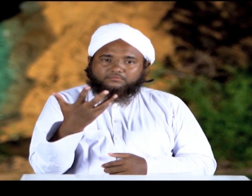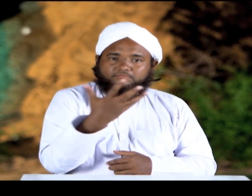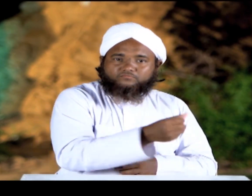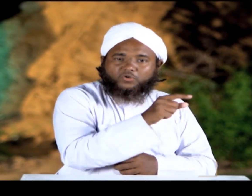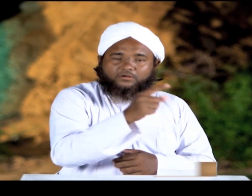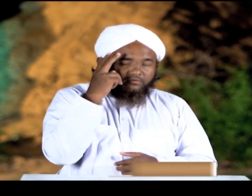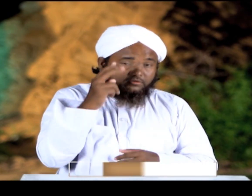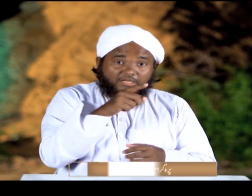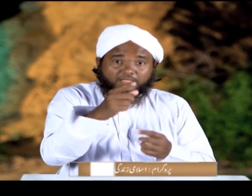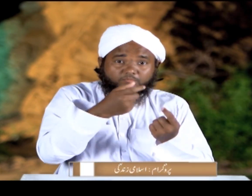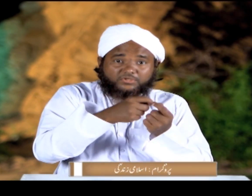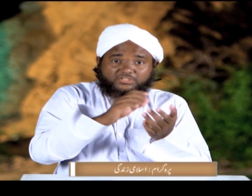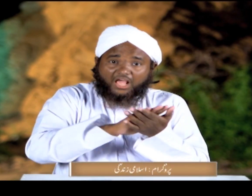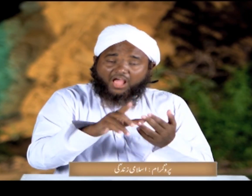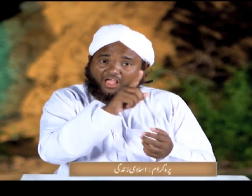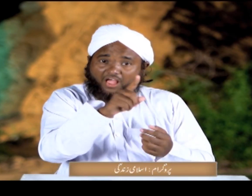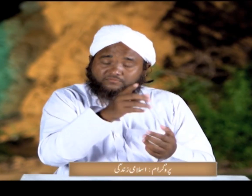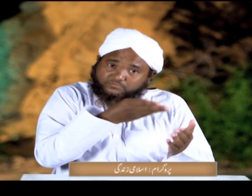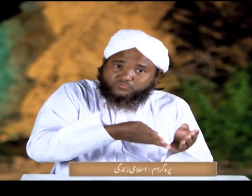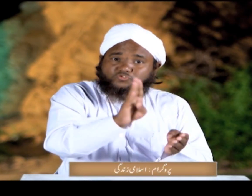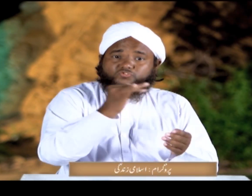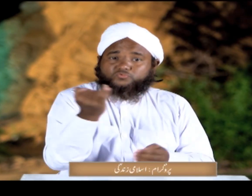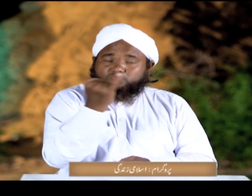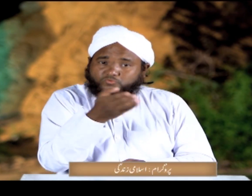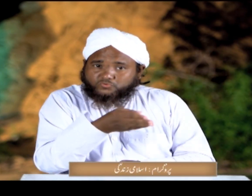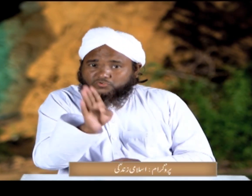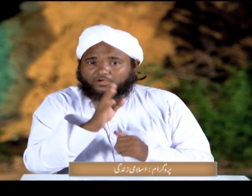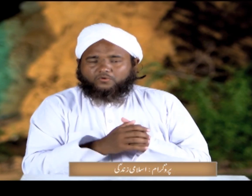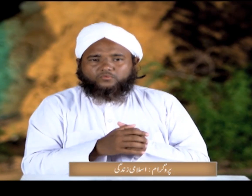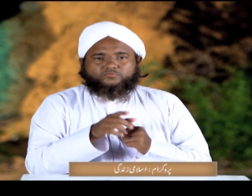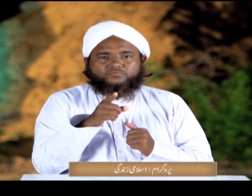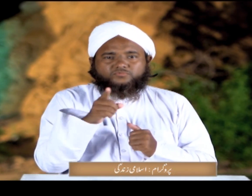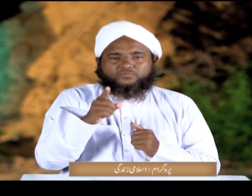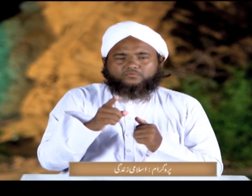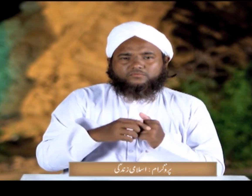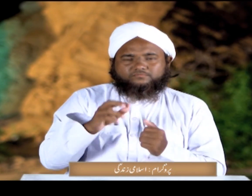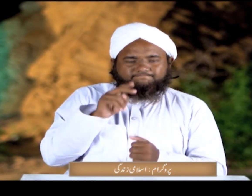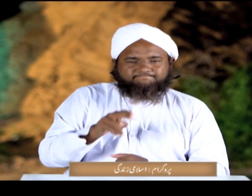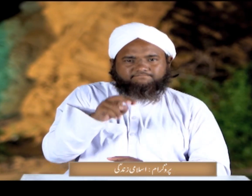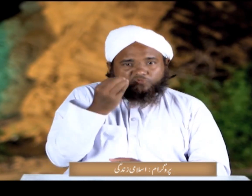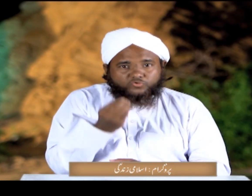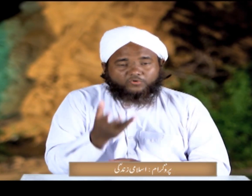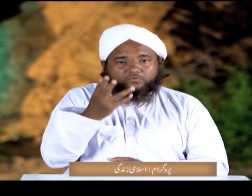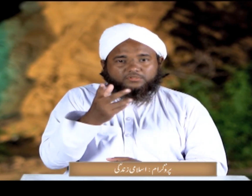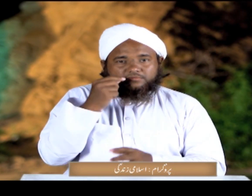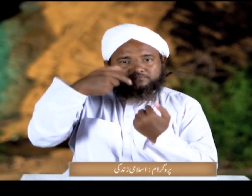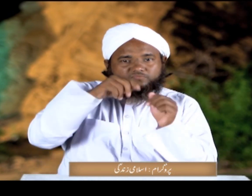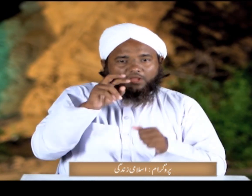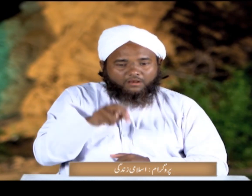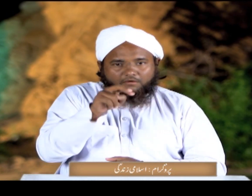علیہ حضرت بشر رحمۃ اللہ علیہ کی تلاش میں نکل پڑے۔ ان کو پتہ چلا کہ وہ شراب کی محفل میں ہیں تو وہ وہاں پہنچے اور